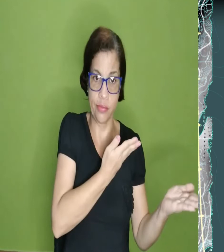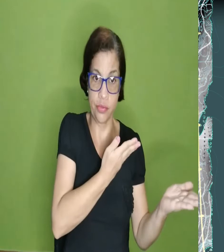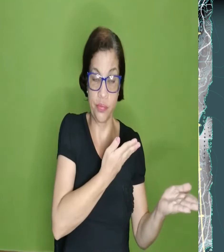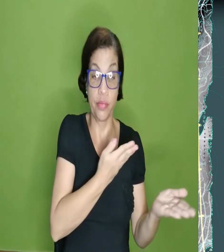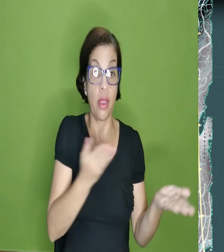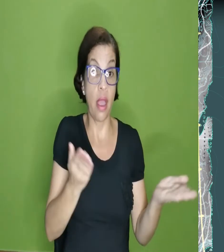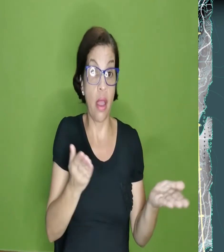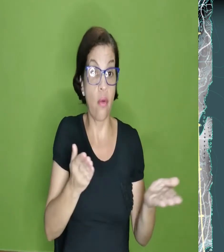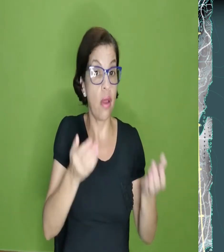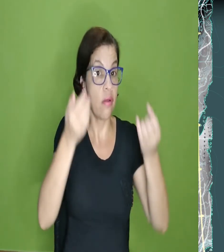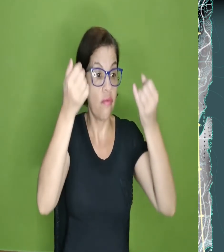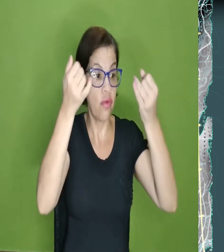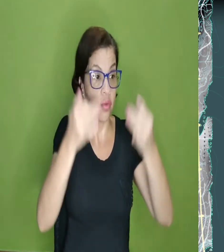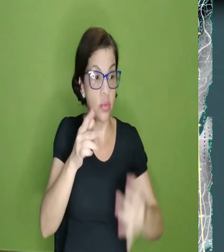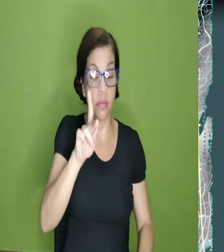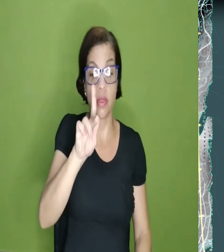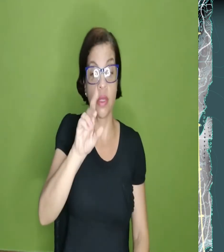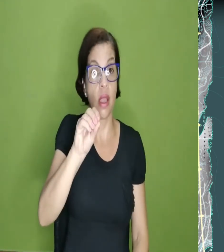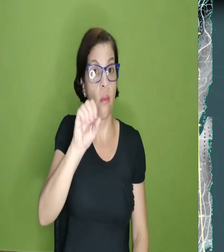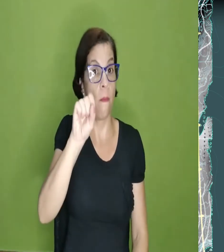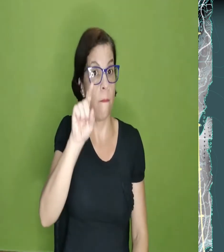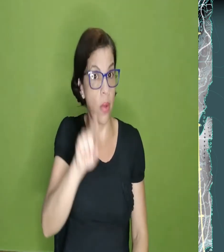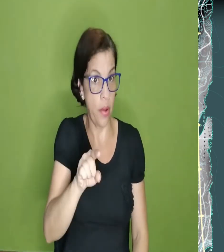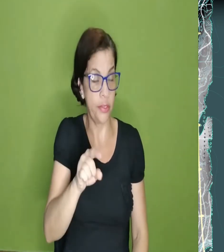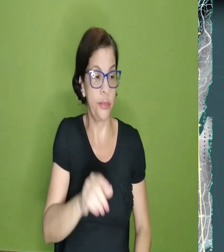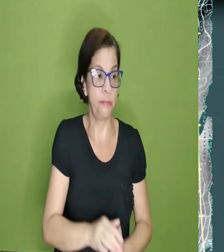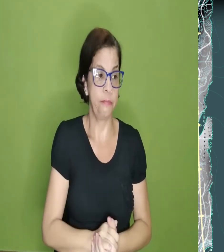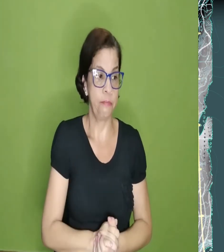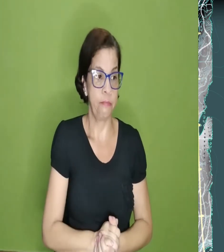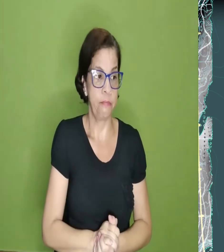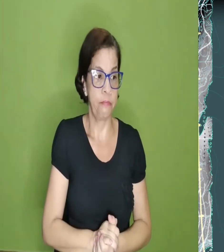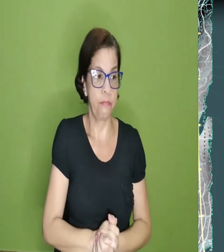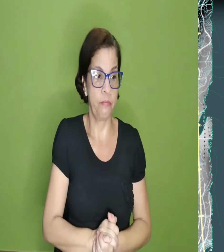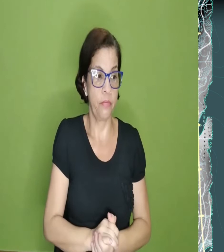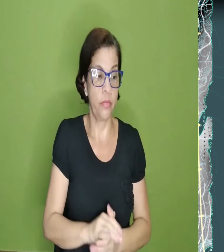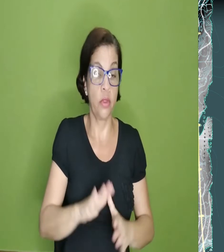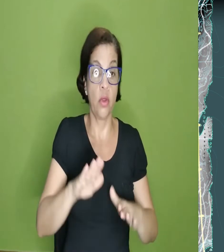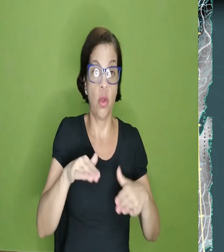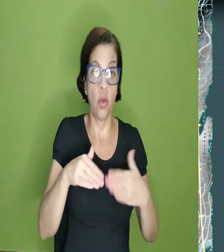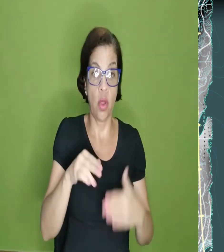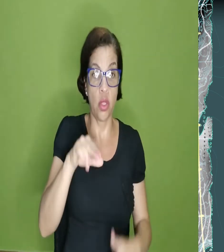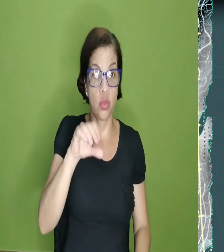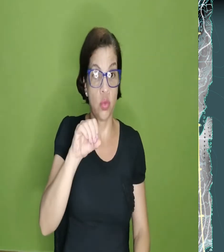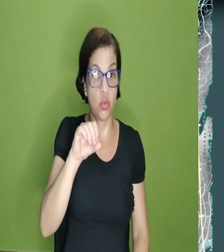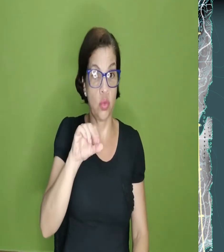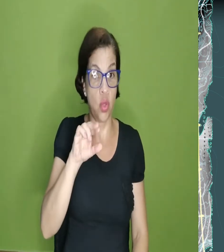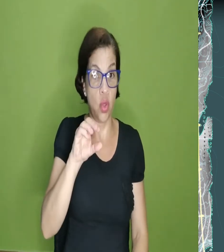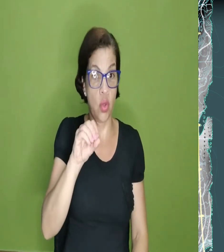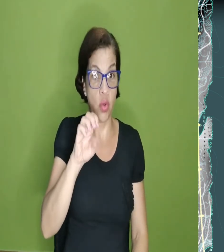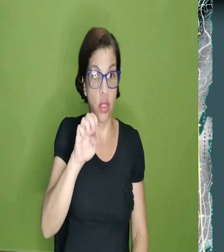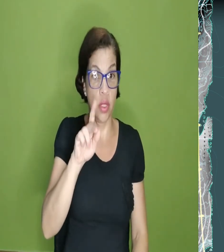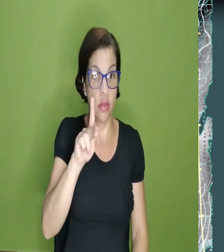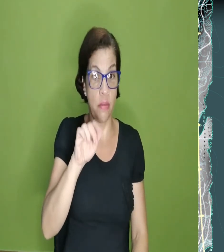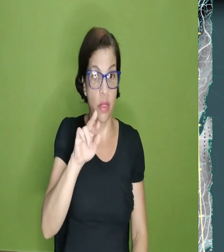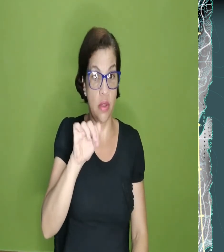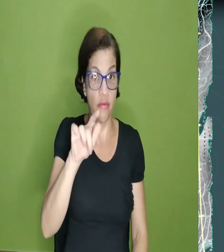vamos falar sobre os receptores pós-sinápticos. Quando a norepinefrina é liberada, ela